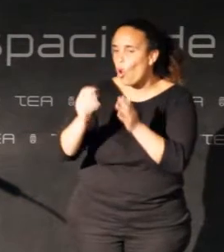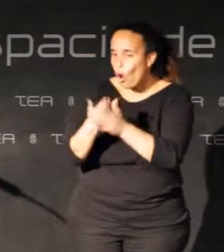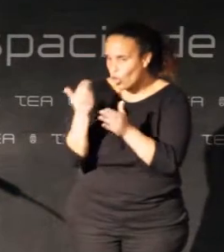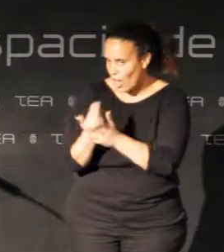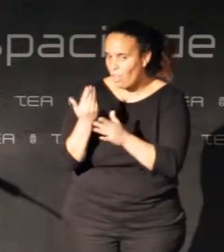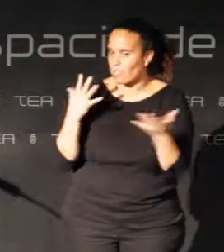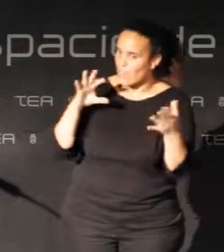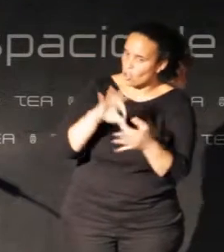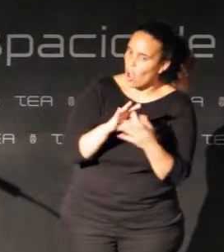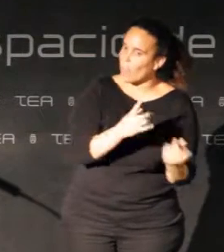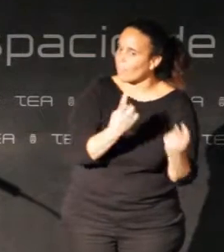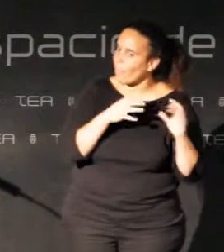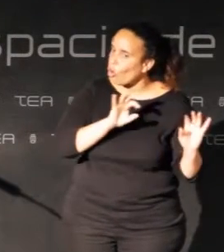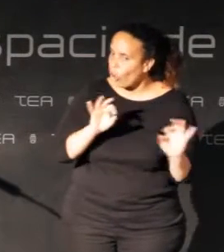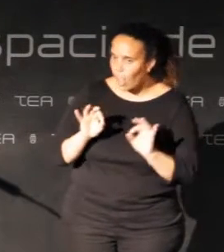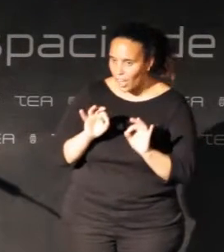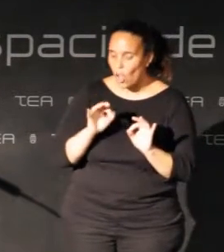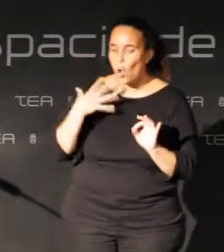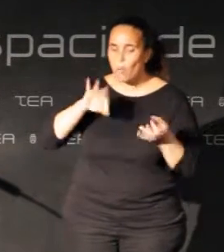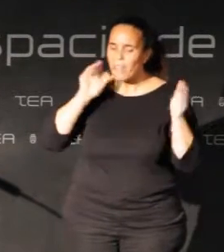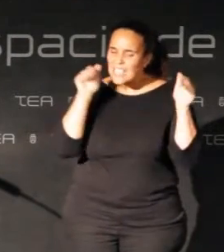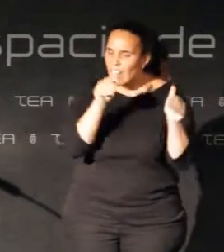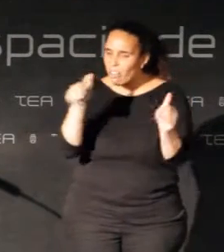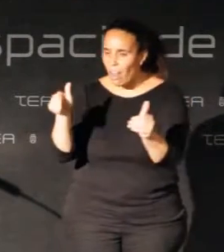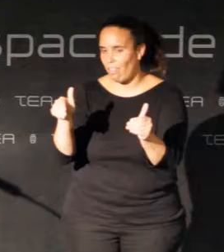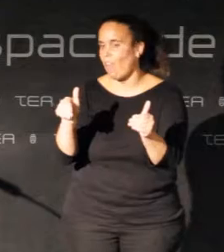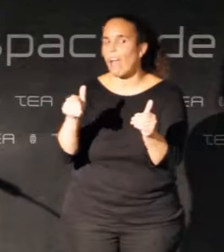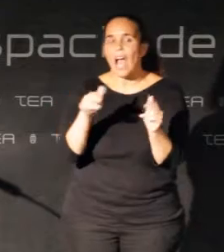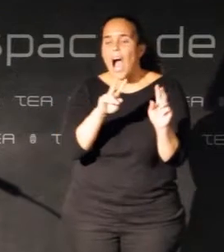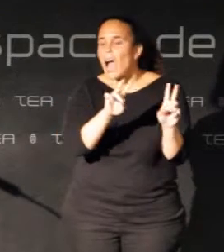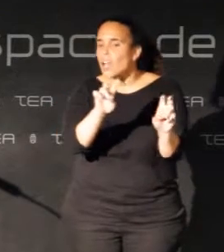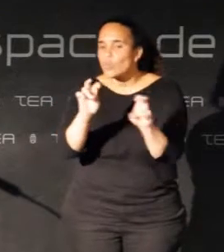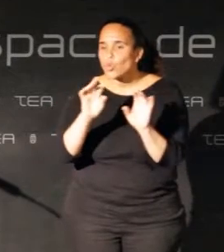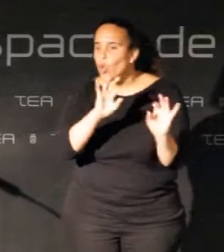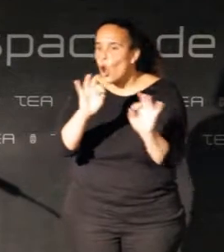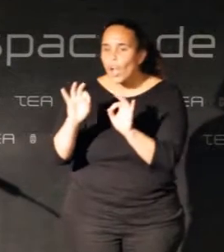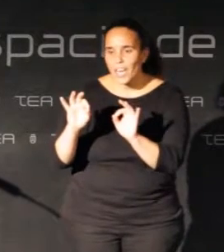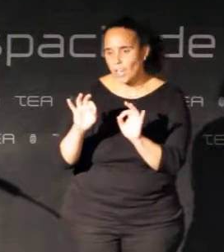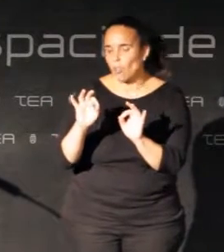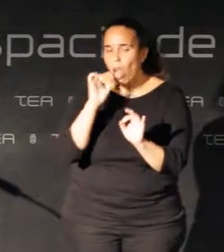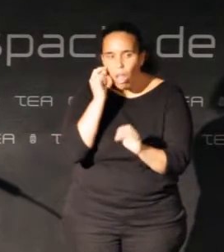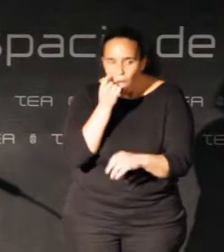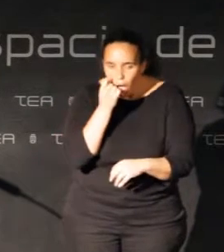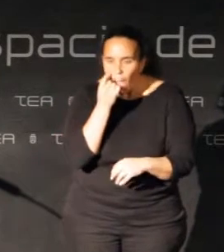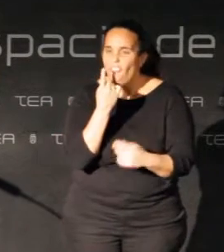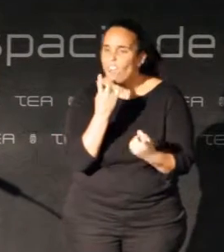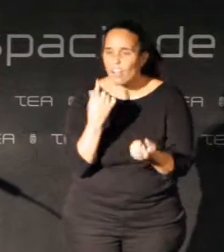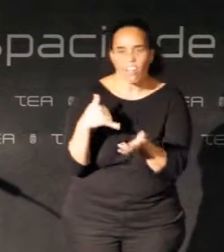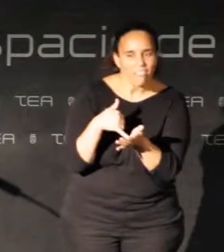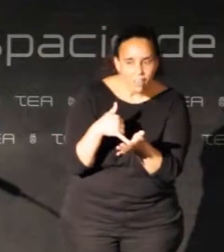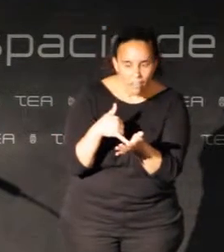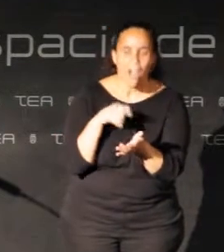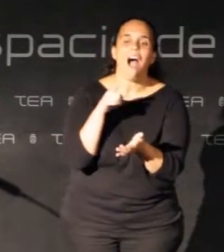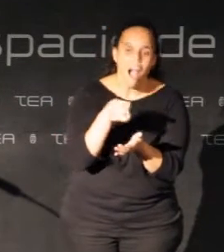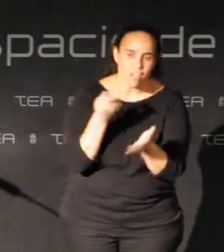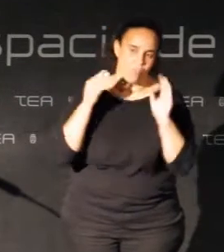jornadas, ya a lo mejor más concentradas en aquellos asuntos concretos en los que detectemos que existen esas debilidades o esas,